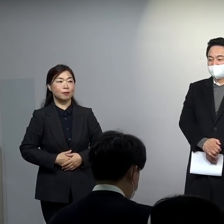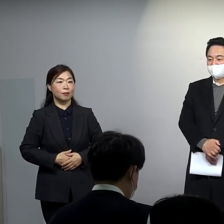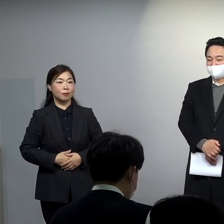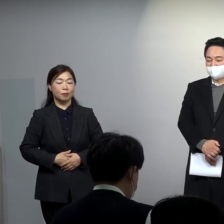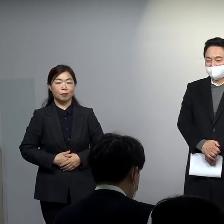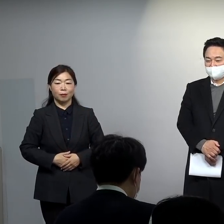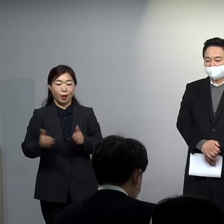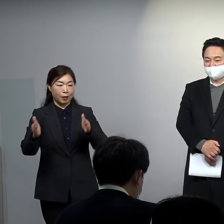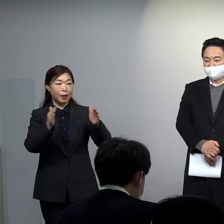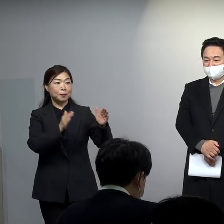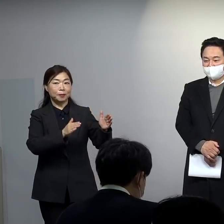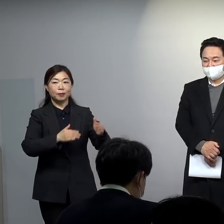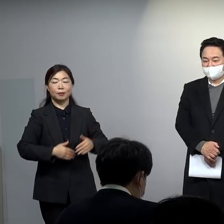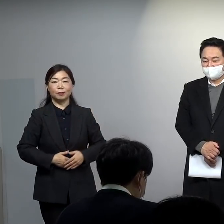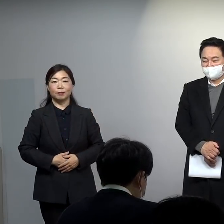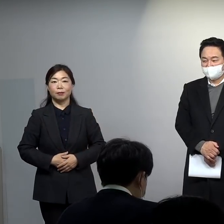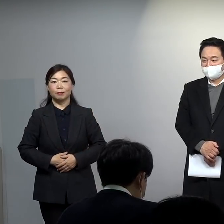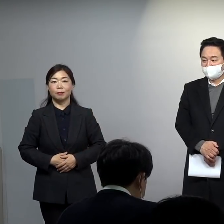네, 다음 질문 받겠습니다.